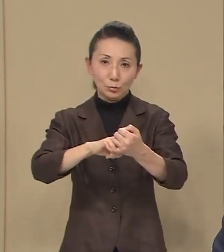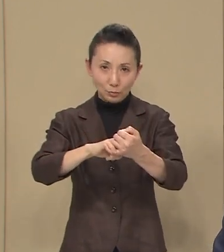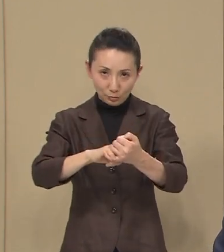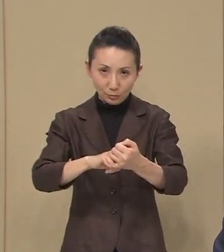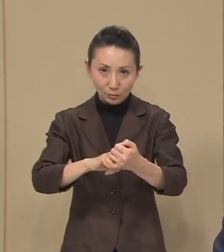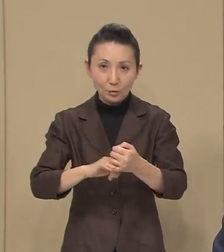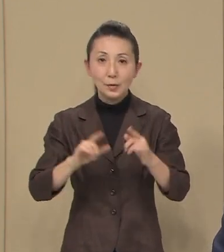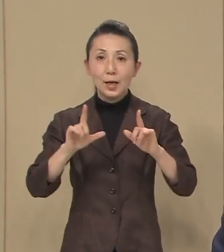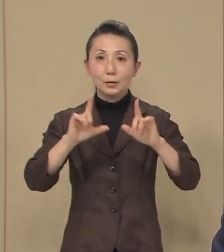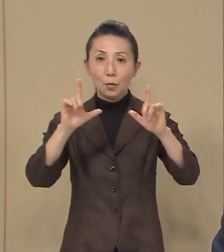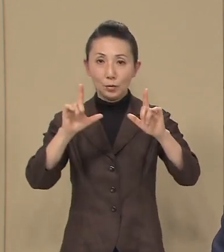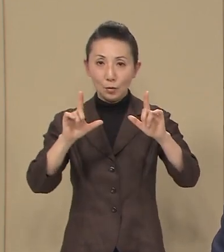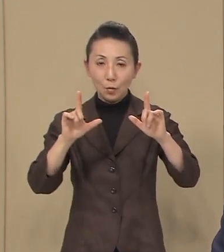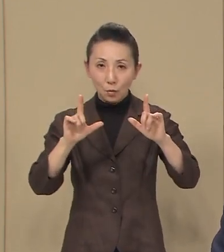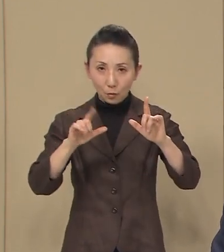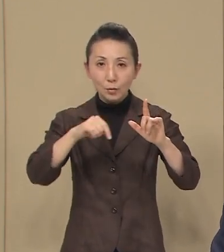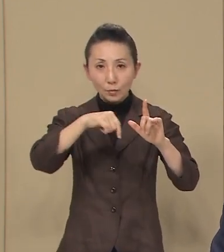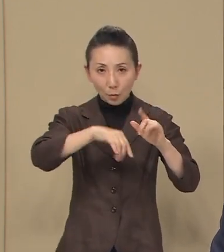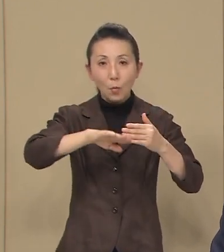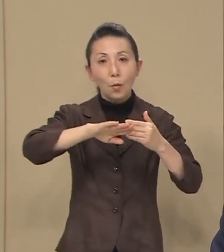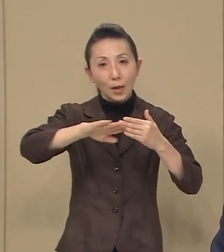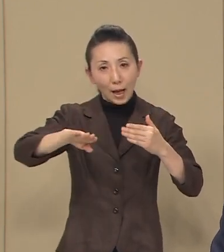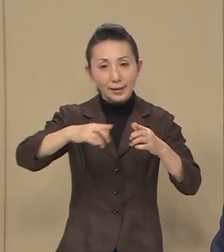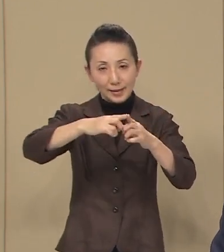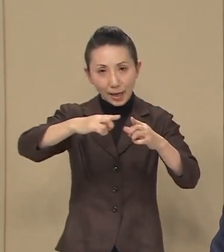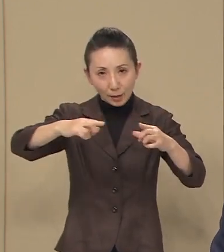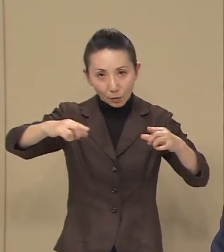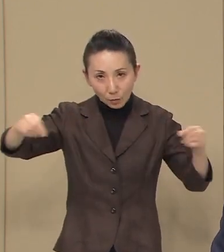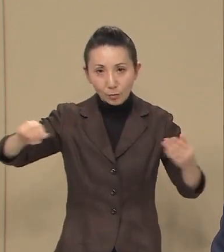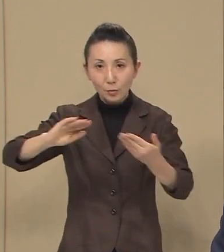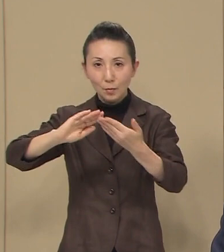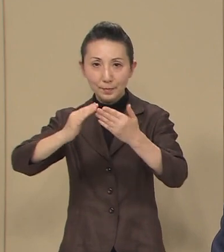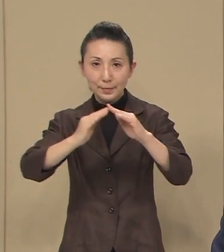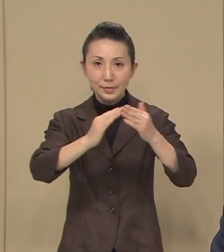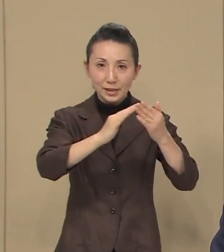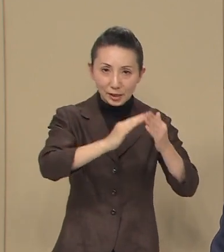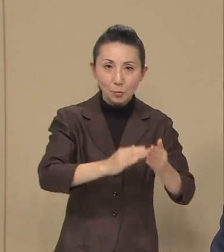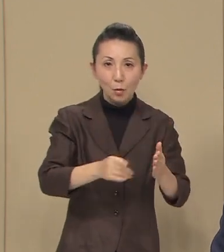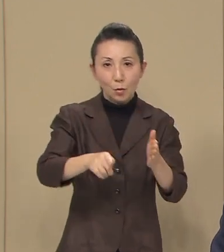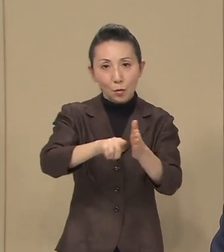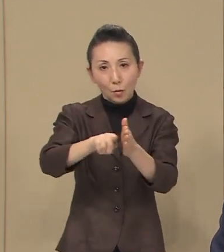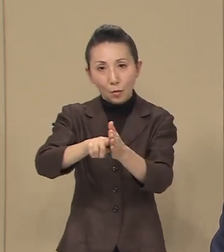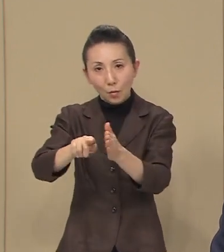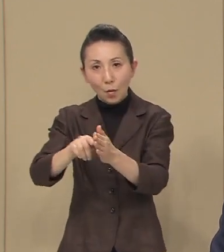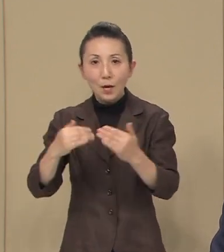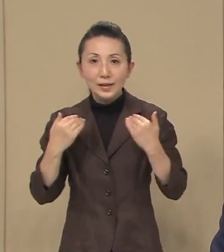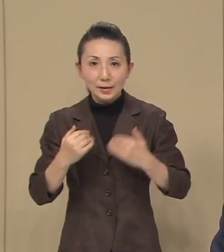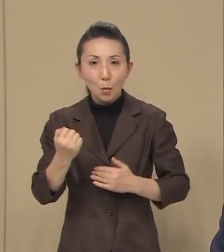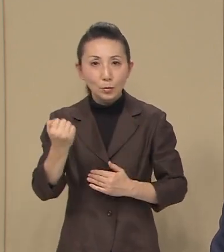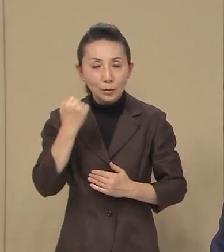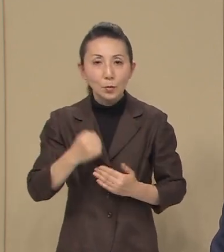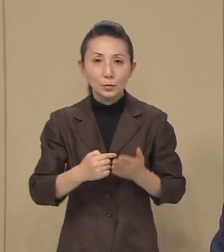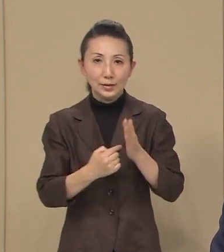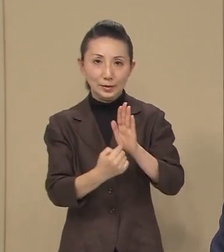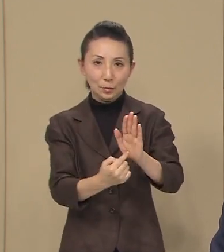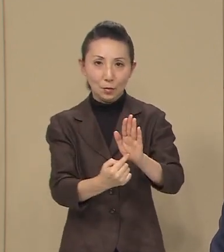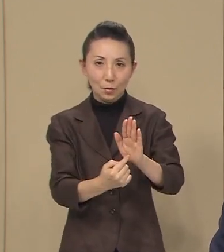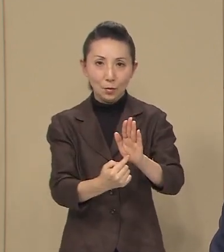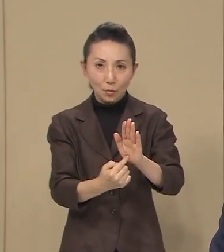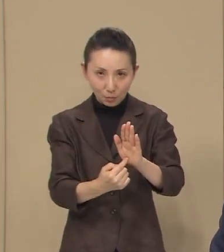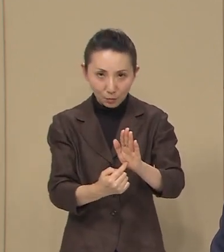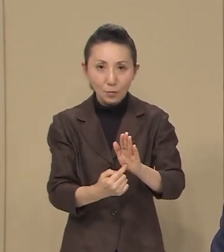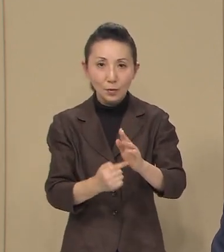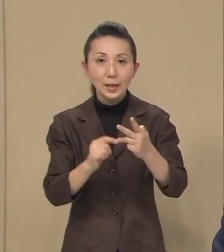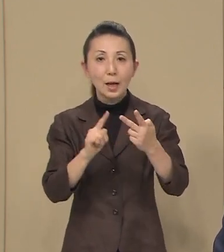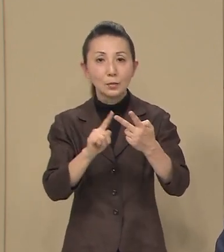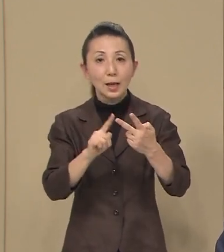東京だけでなくて私は全国の大都市に必要なものだと思って強くこれを主張しておりますこれが公約の第